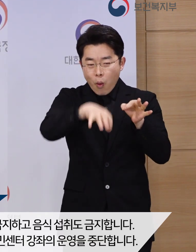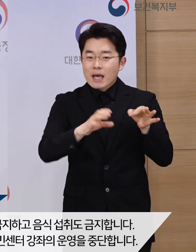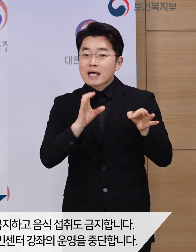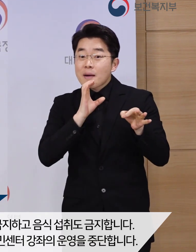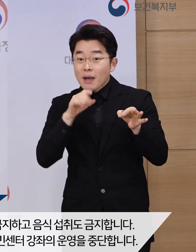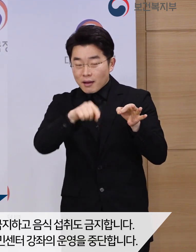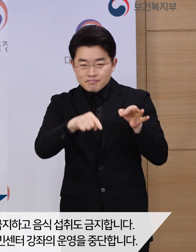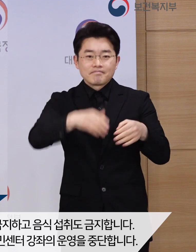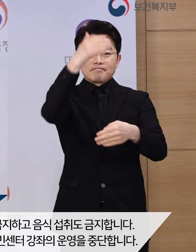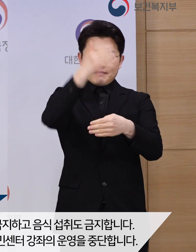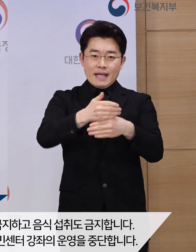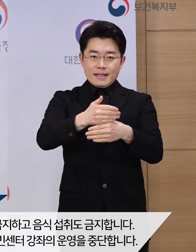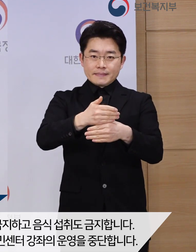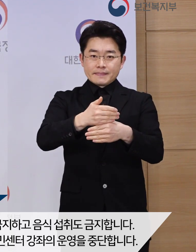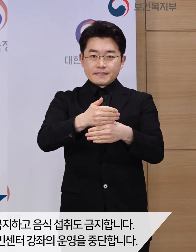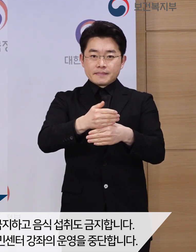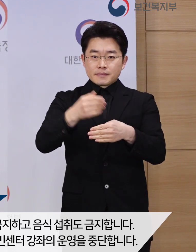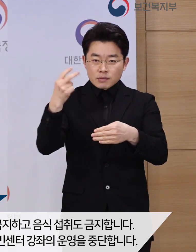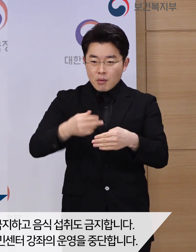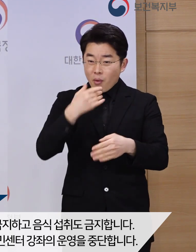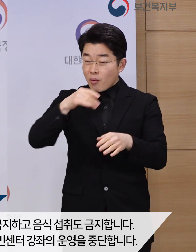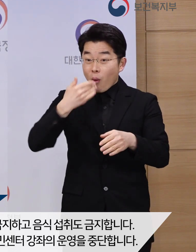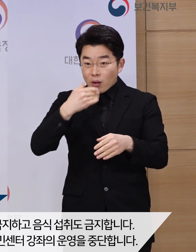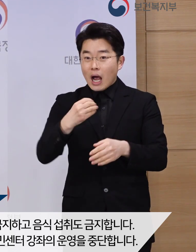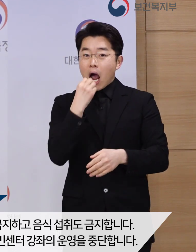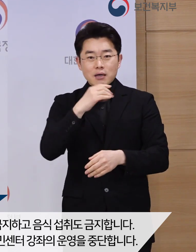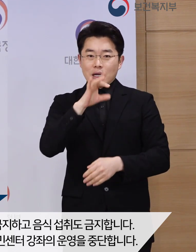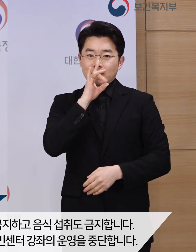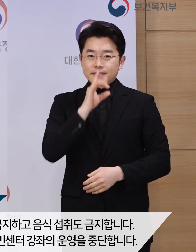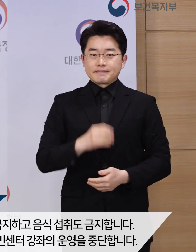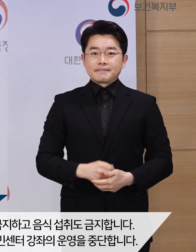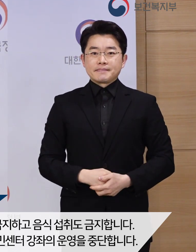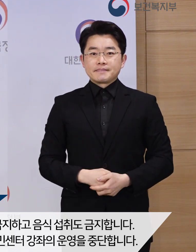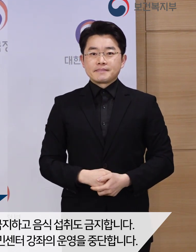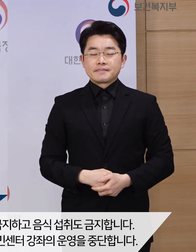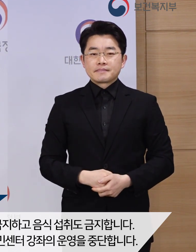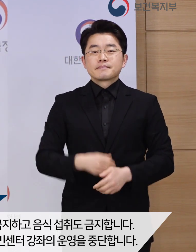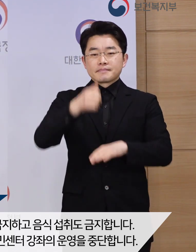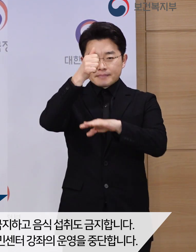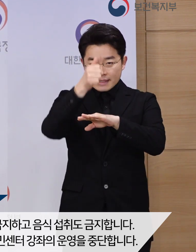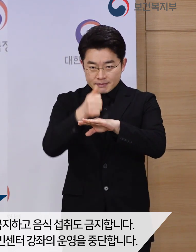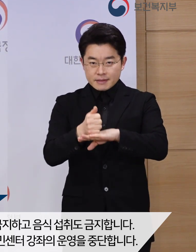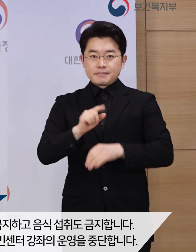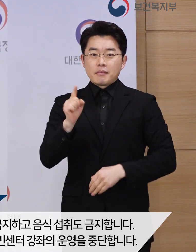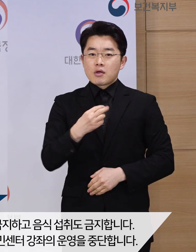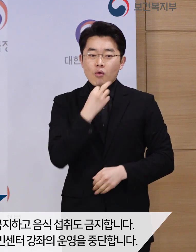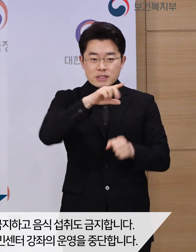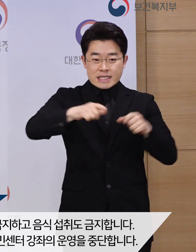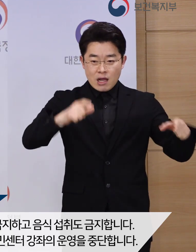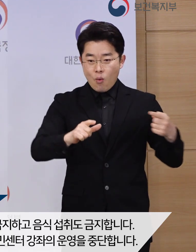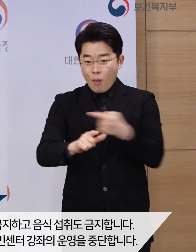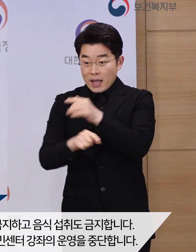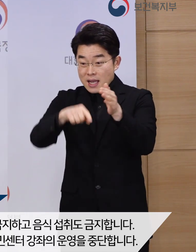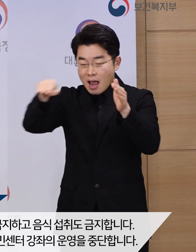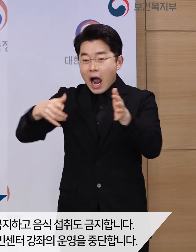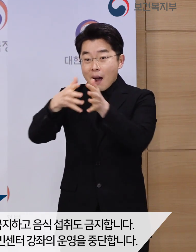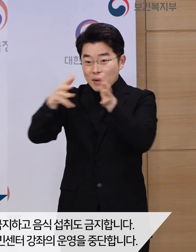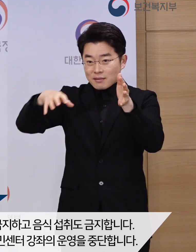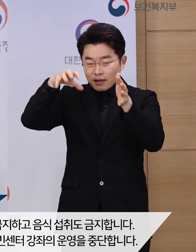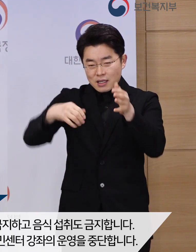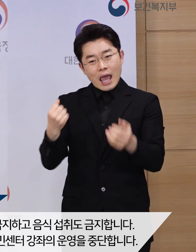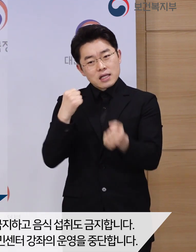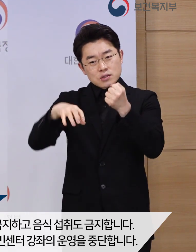식당, 카페와 같은 부대시설은 집합금지하고 음식 섭취도 금지합니다. 마지막으로